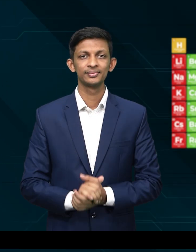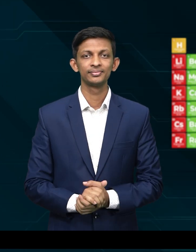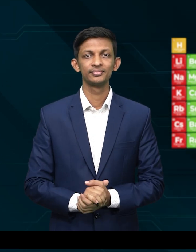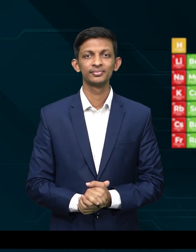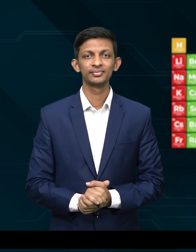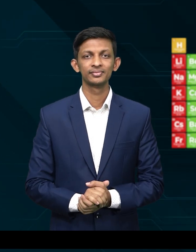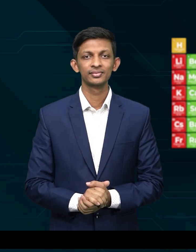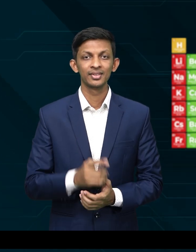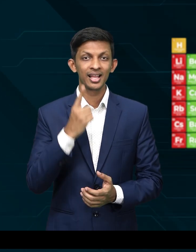In,